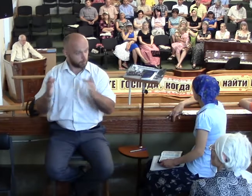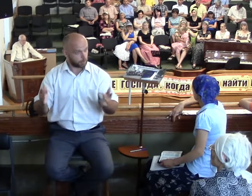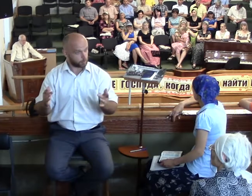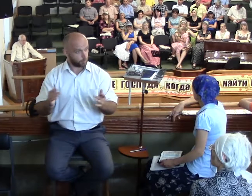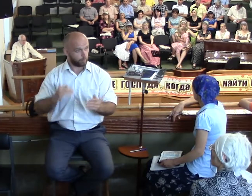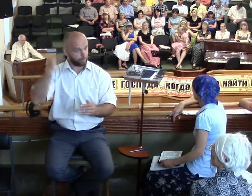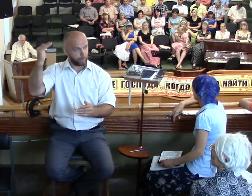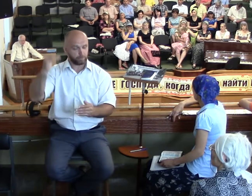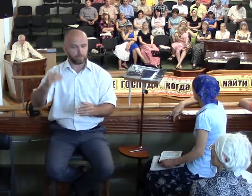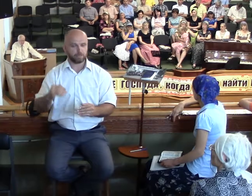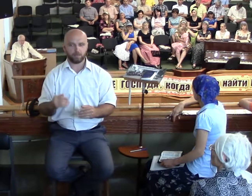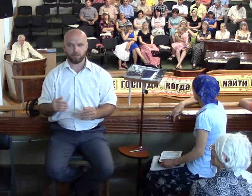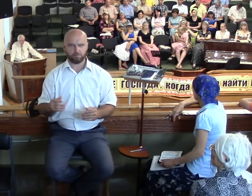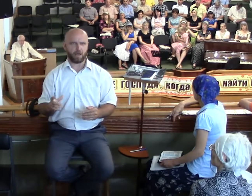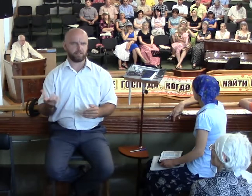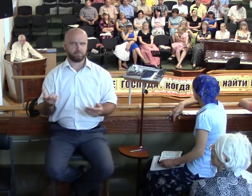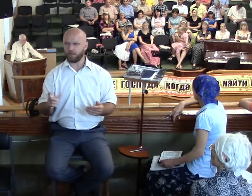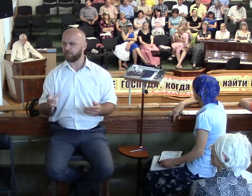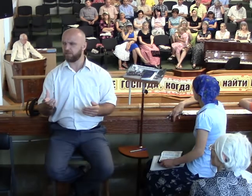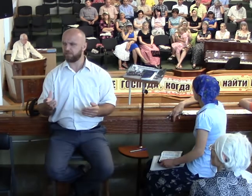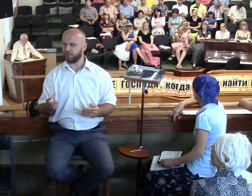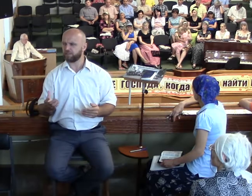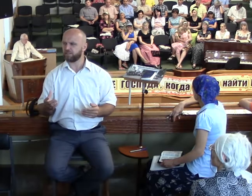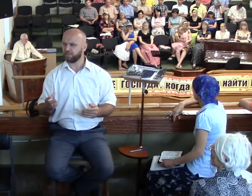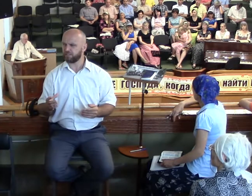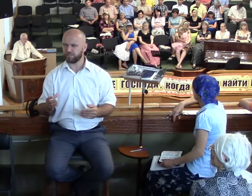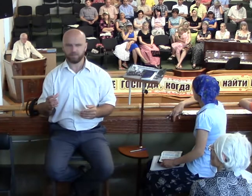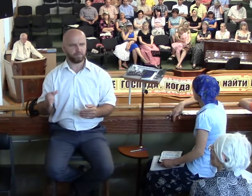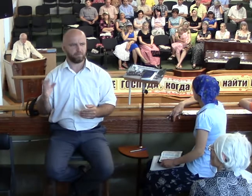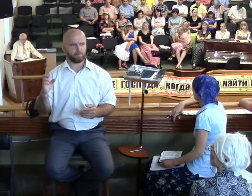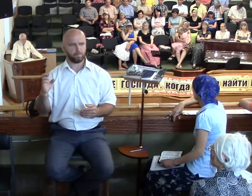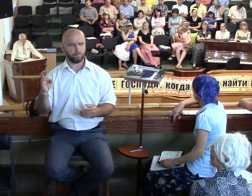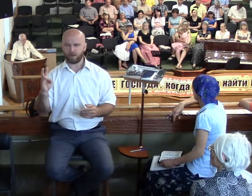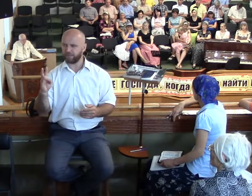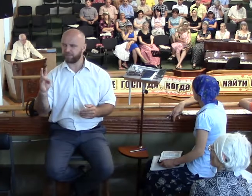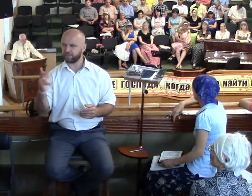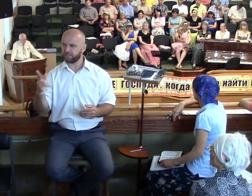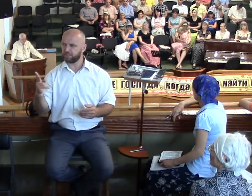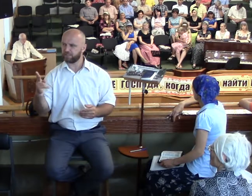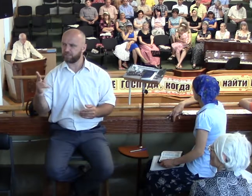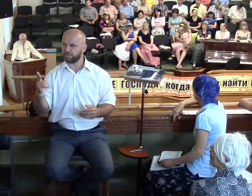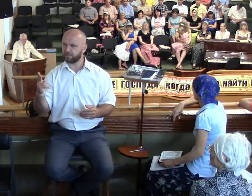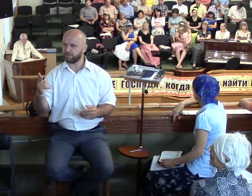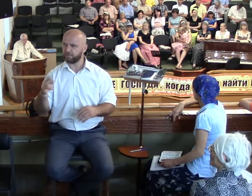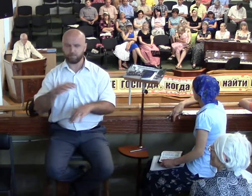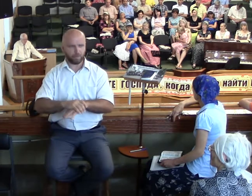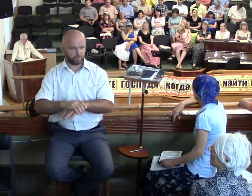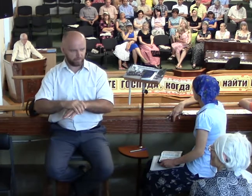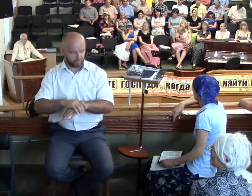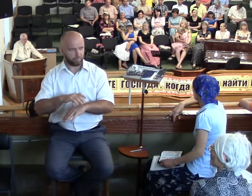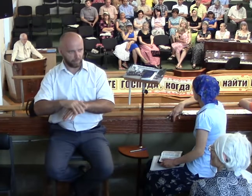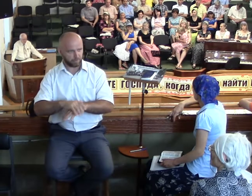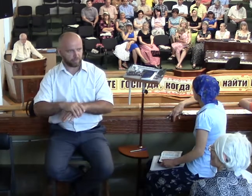положишь, туда сохранится. На земле море, ржа. Но не всегда мы в это верим, не всегда